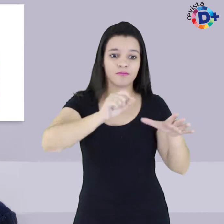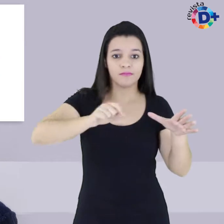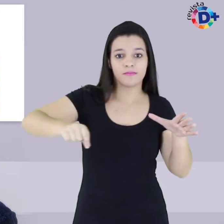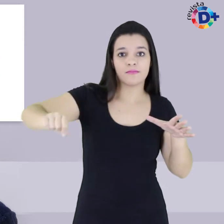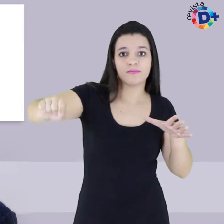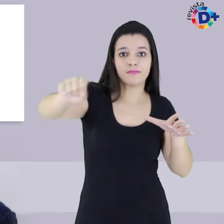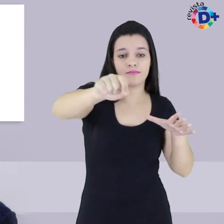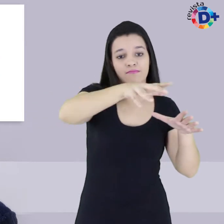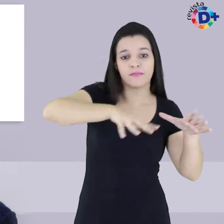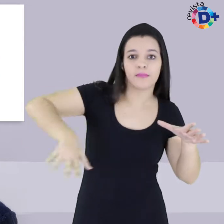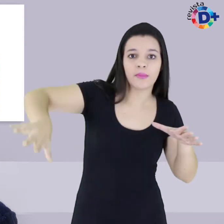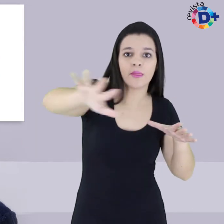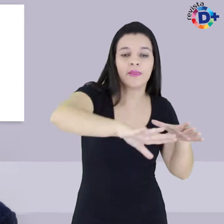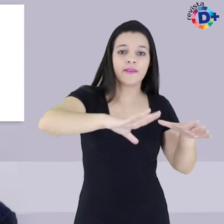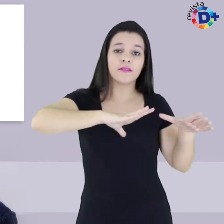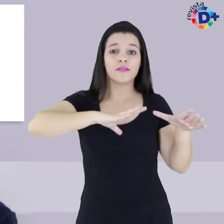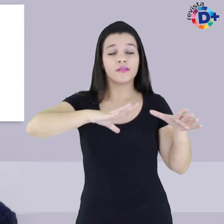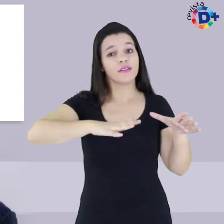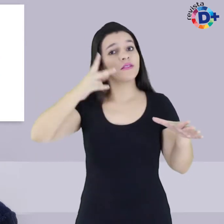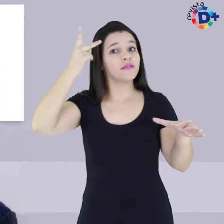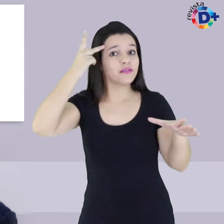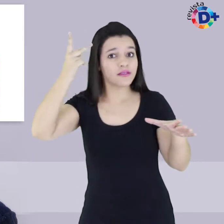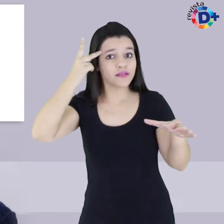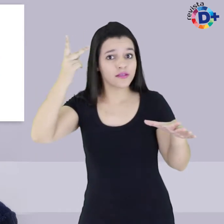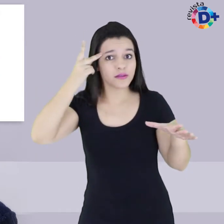as regiões da capital paulista.